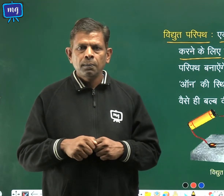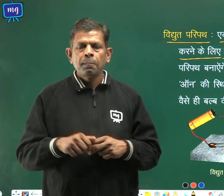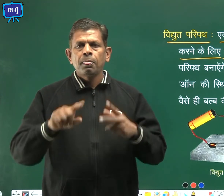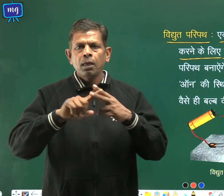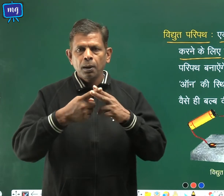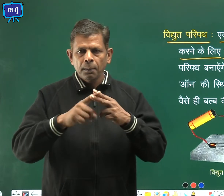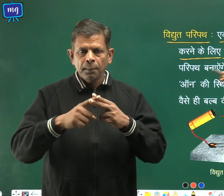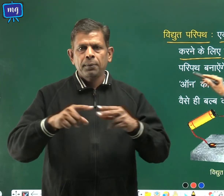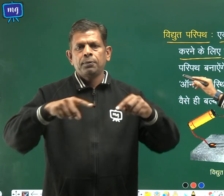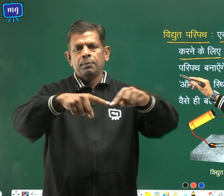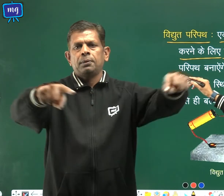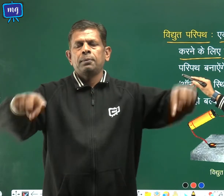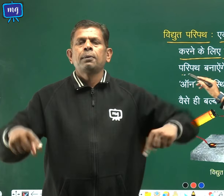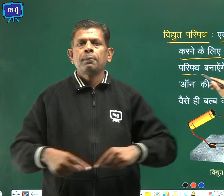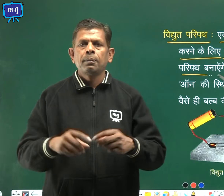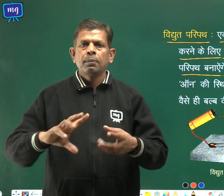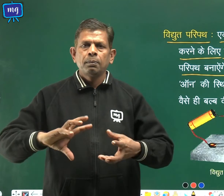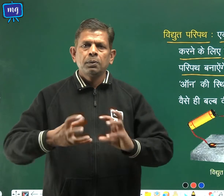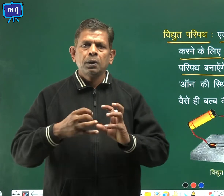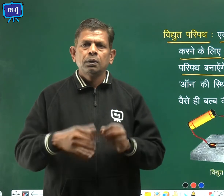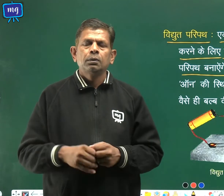विद्युत परिपथ बनाएंगे।